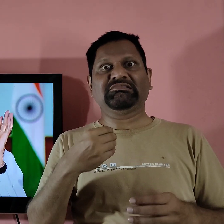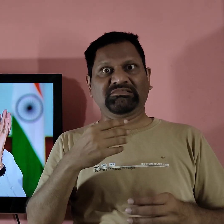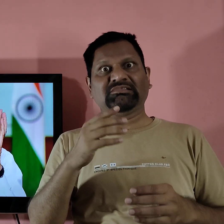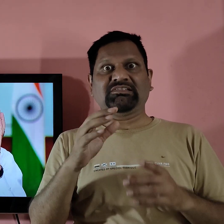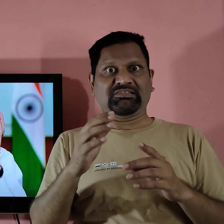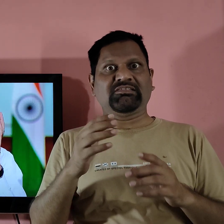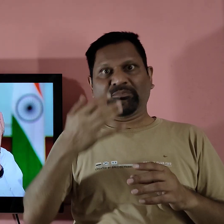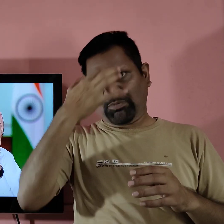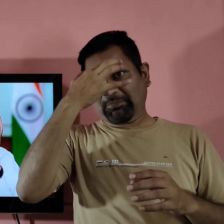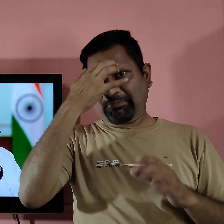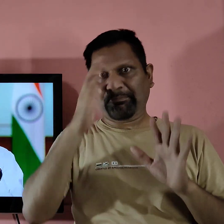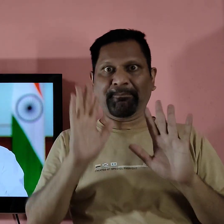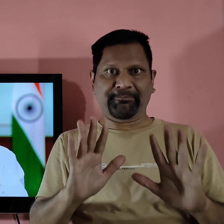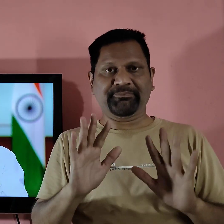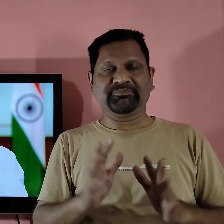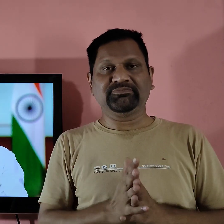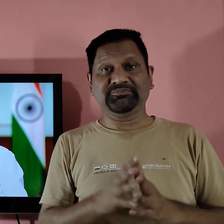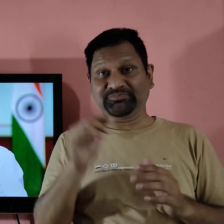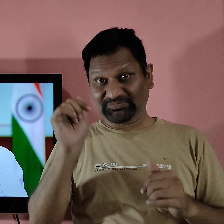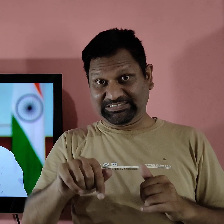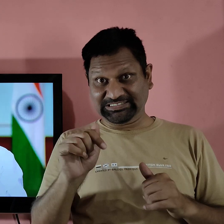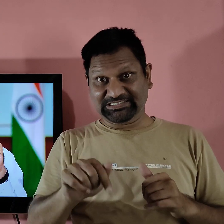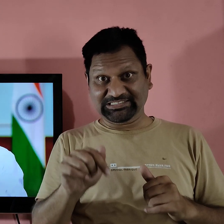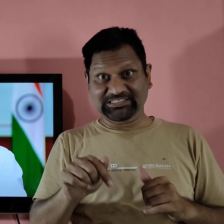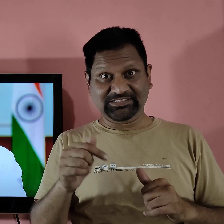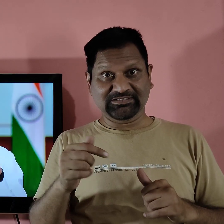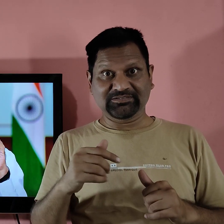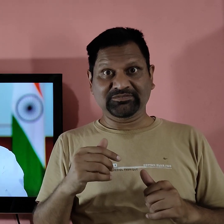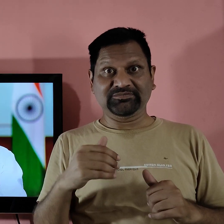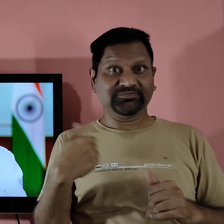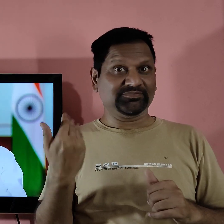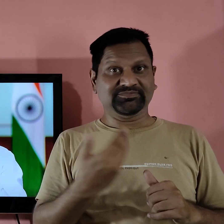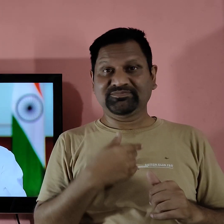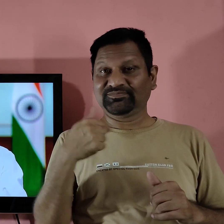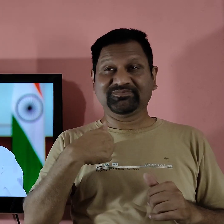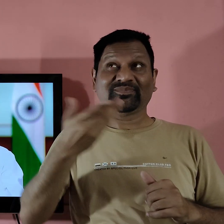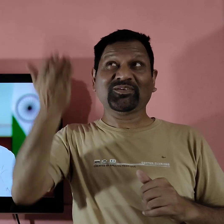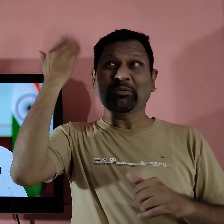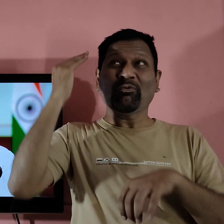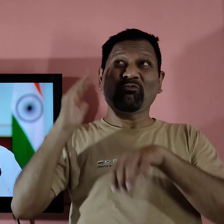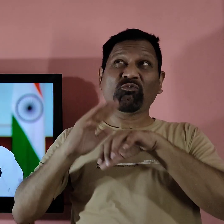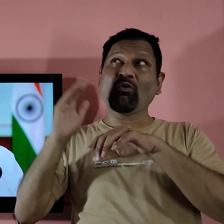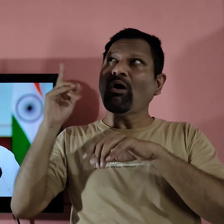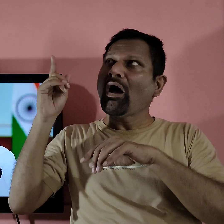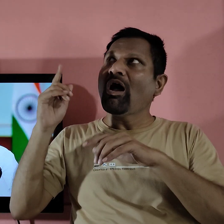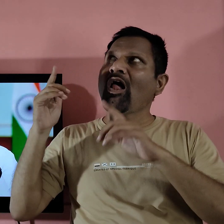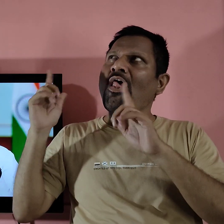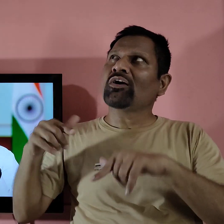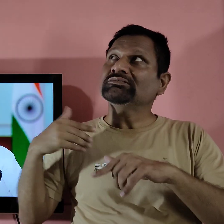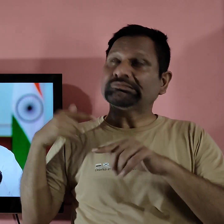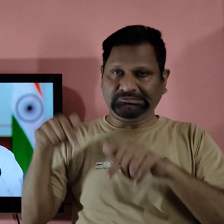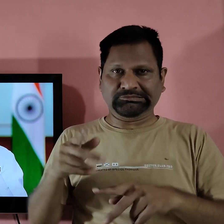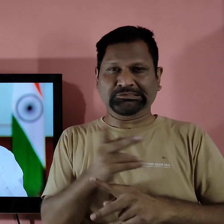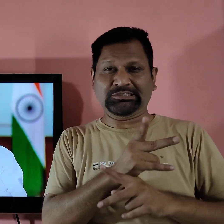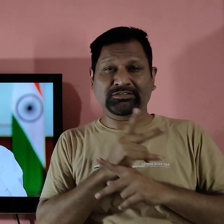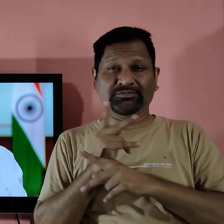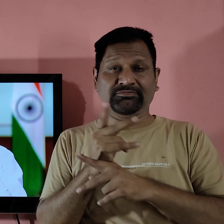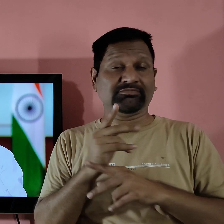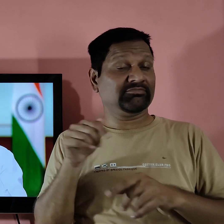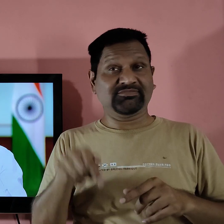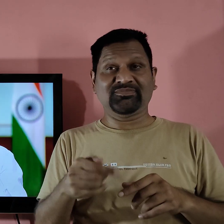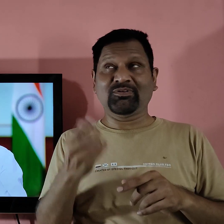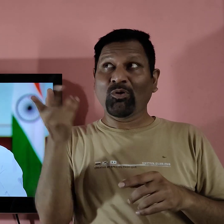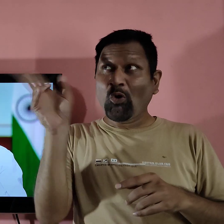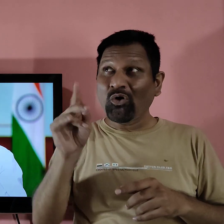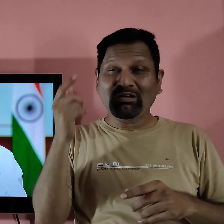चला जाता है। इस बार हमें ऐसा नहीं होने देना है। हमें हर